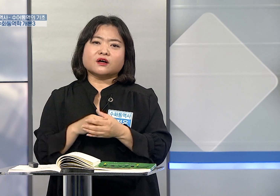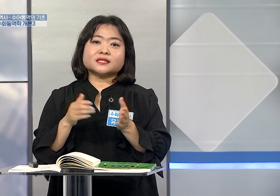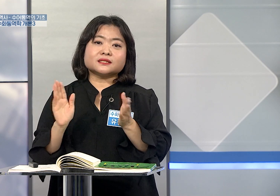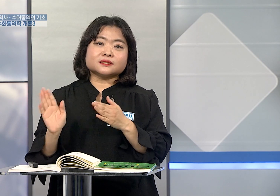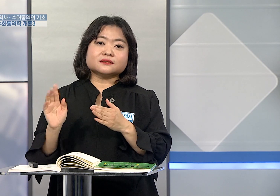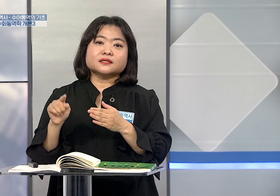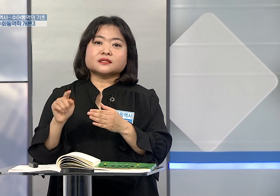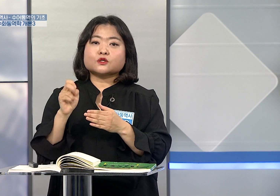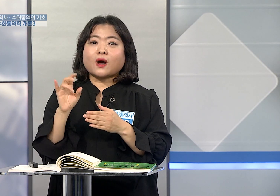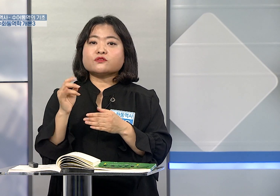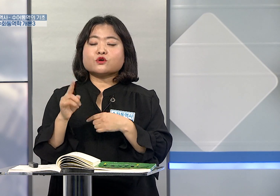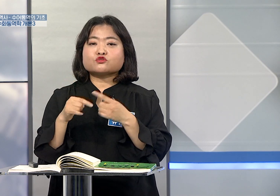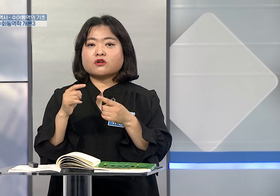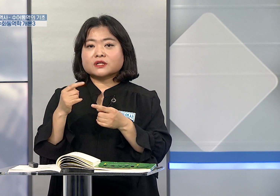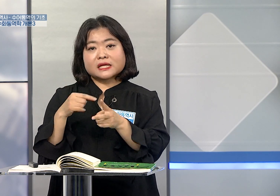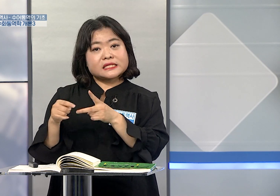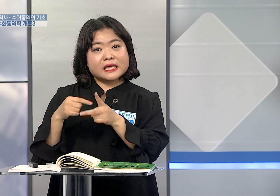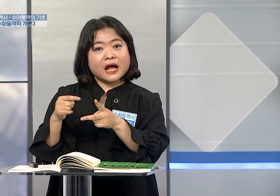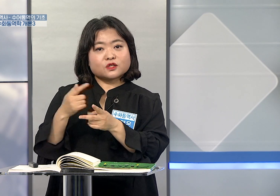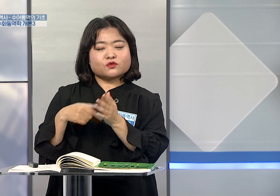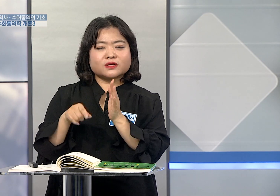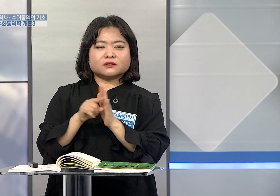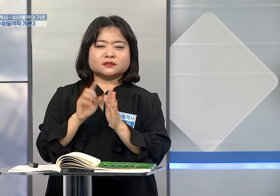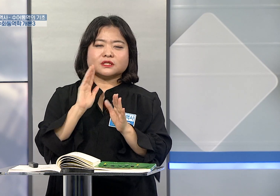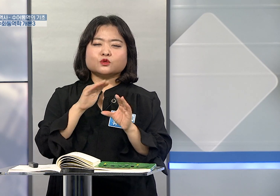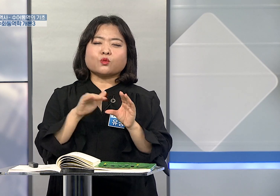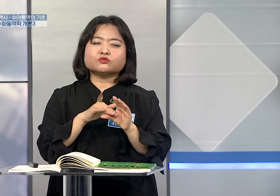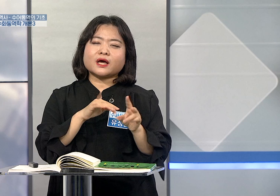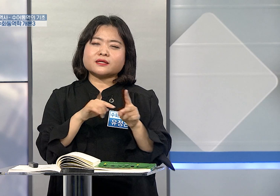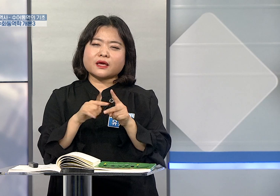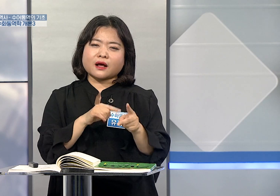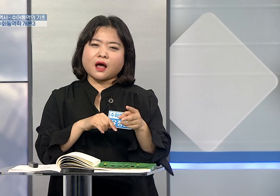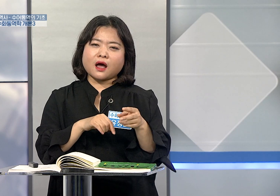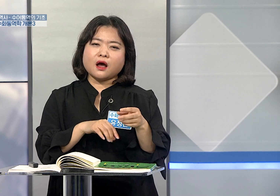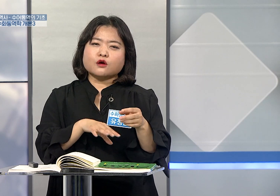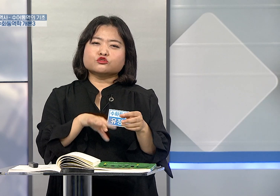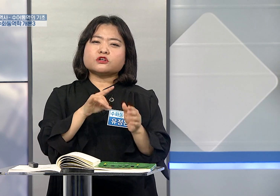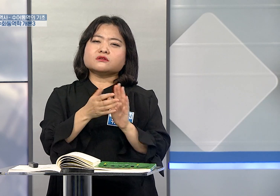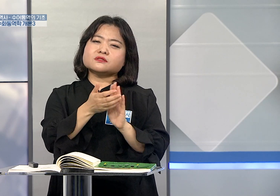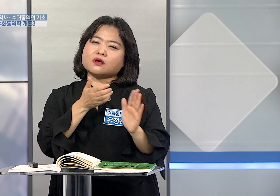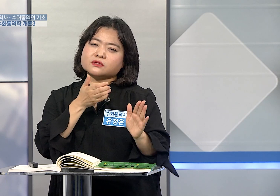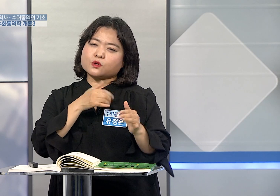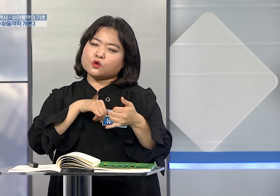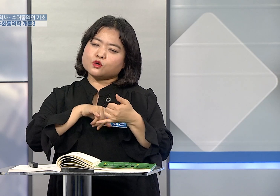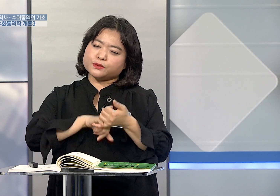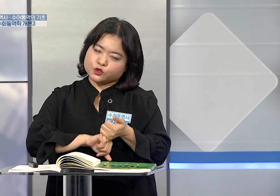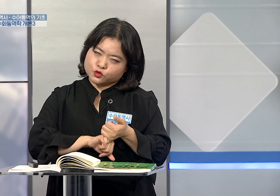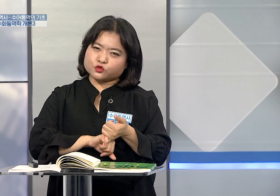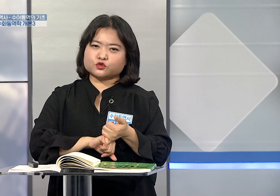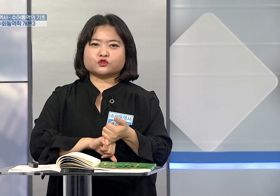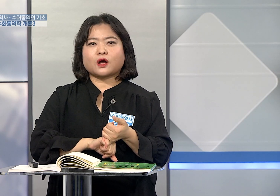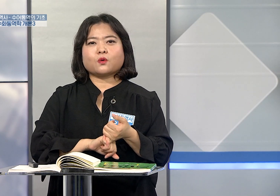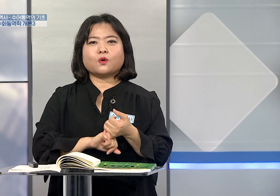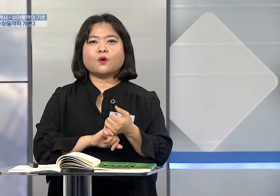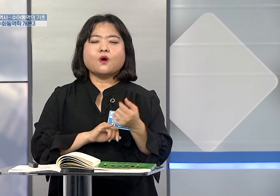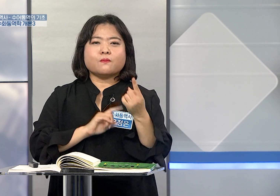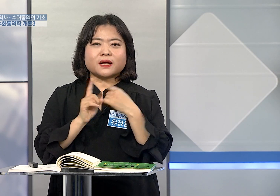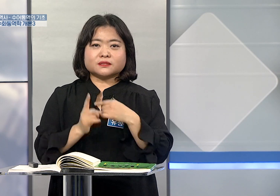좋아합니다. 어쨌든 그 관용 수어를 이해하기 위해서는 이 농문화 이해가 우선 전제로 필수라고